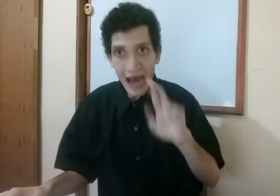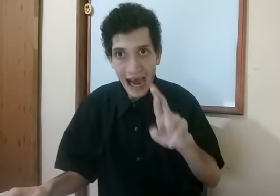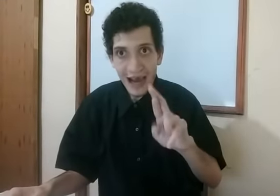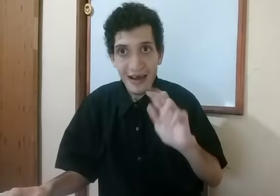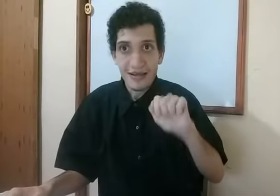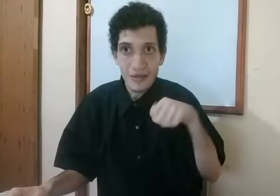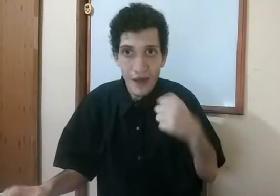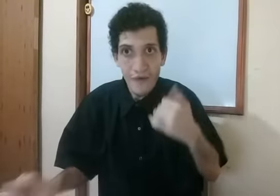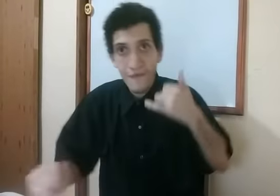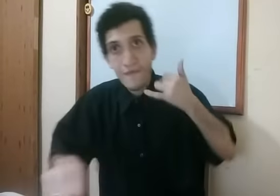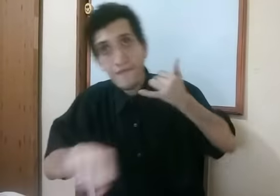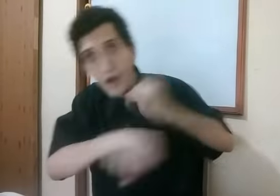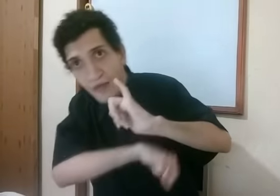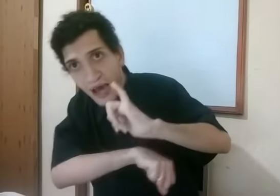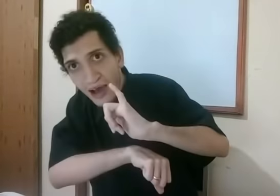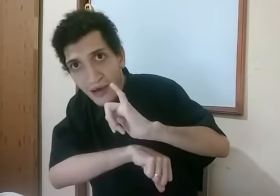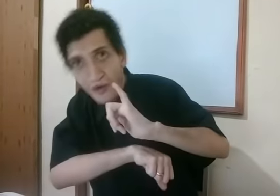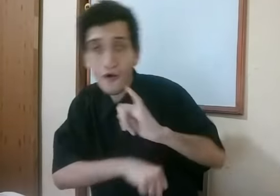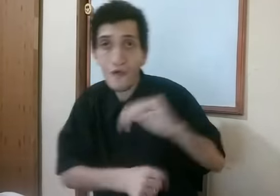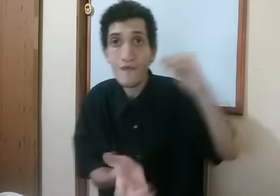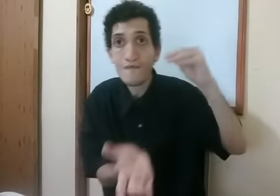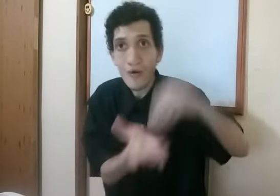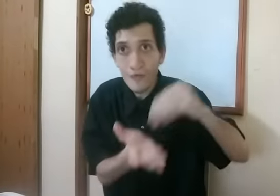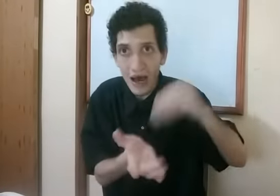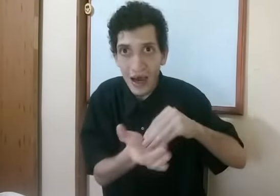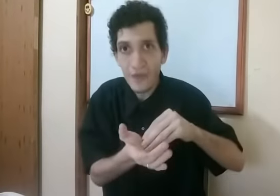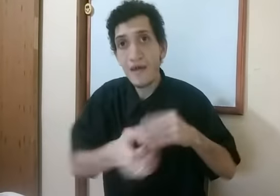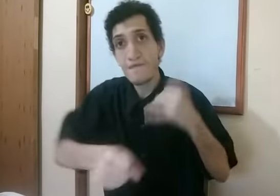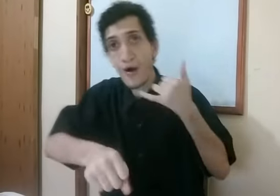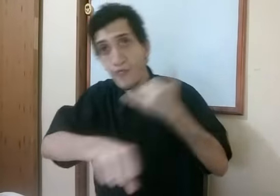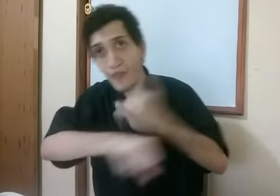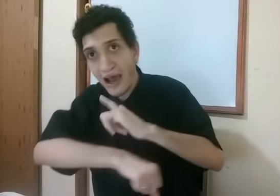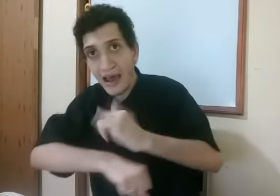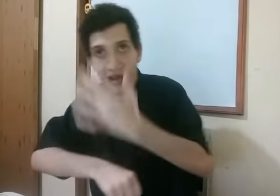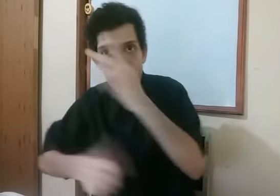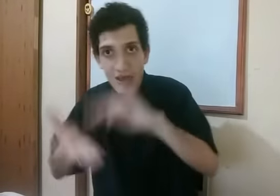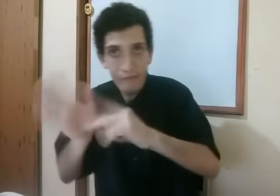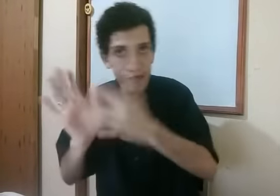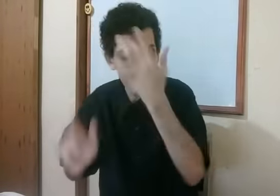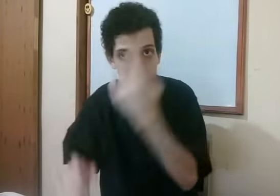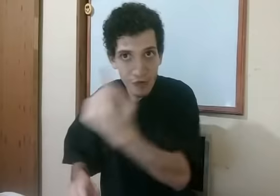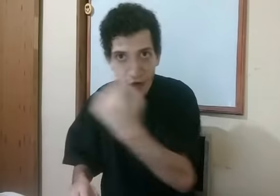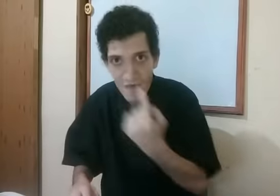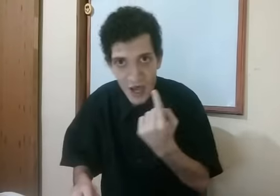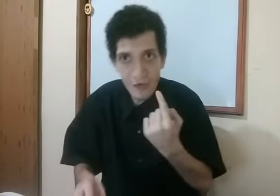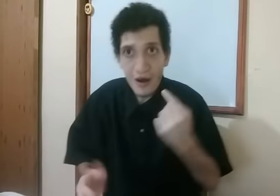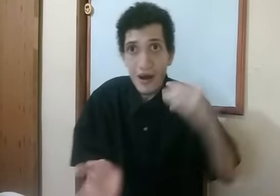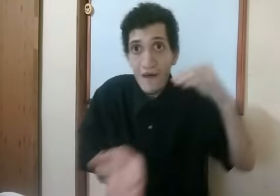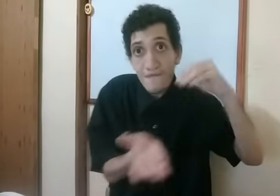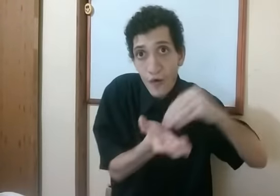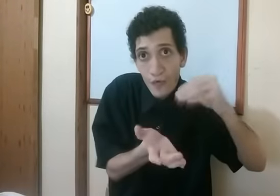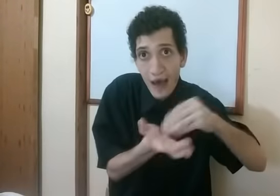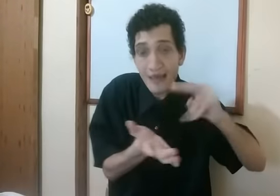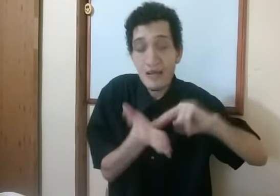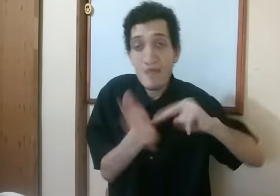Pautar, sinal. Pautar ou pautar, né? Pautar é a pessoa não veio. Pautar significa que